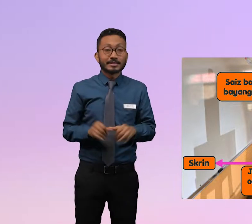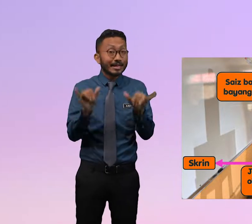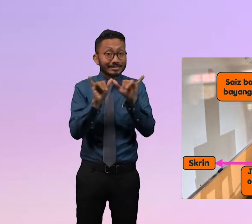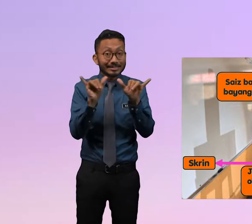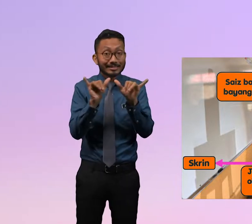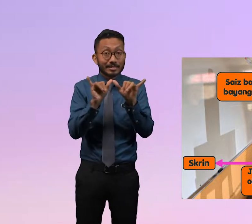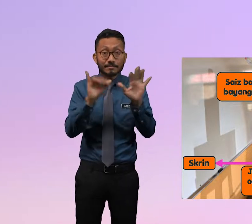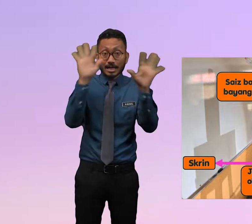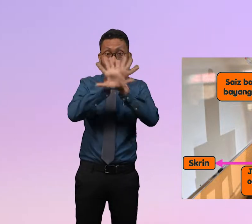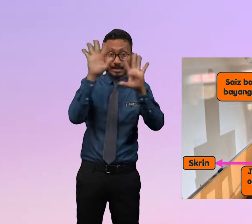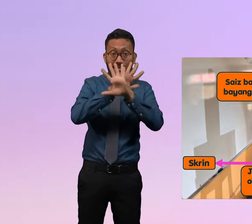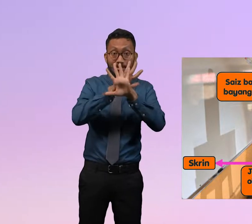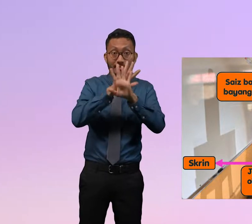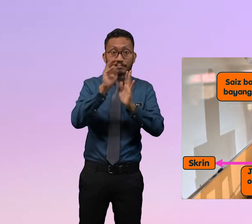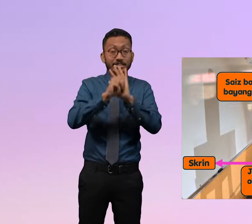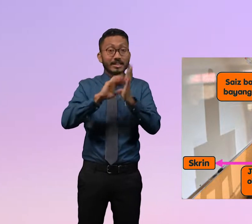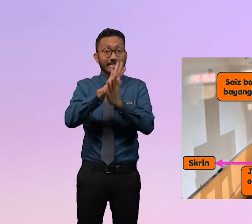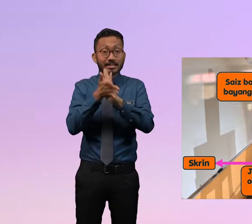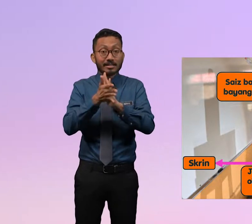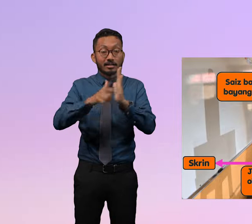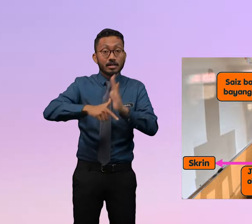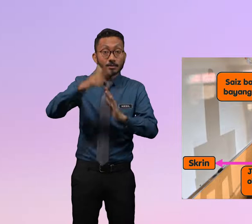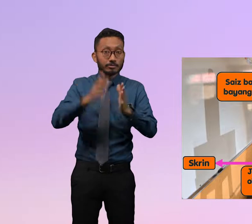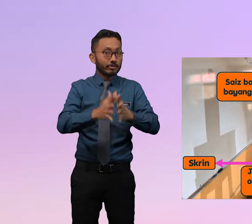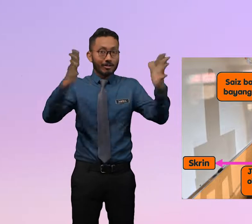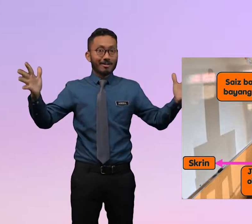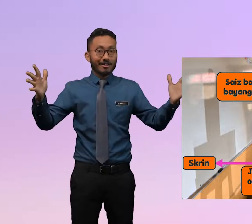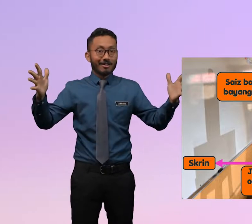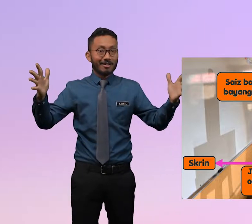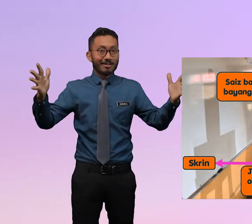Dan bayar-bayar menjadi lebih petang.